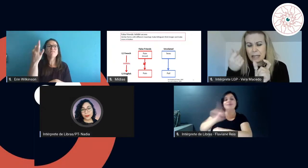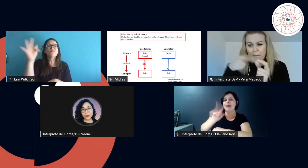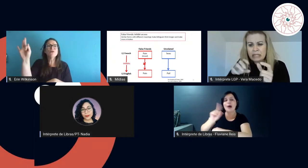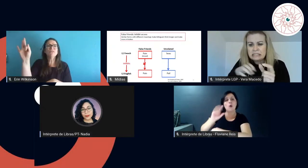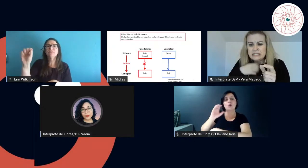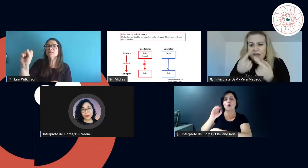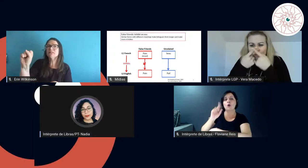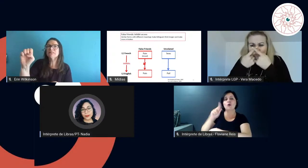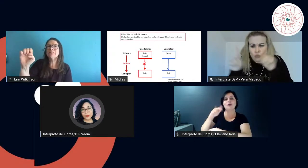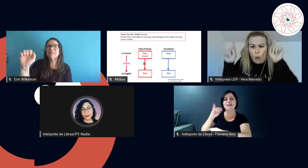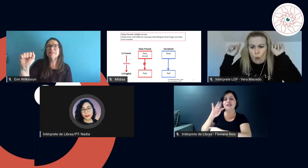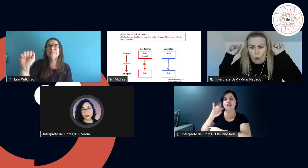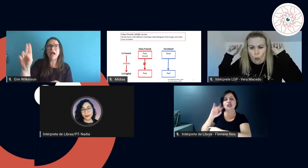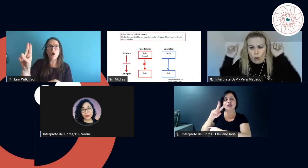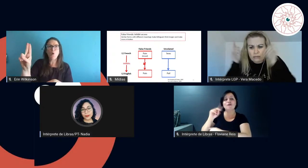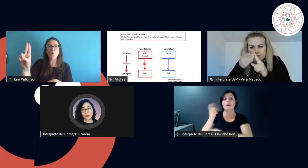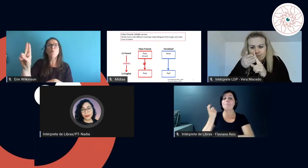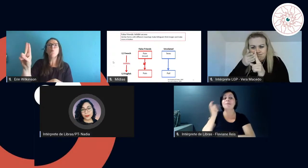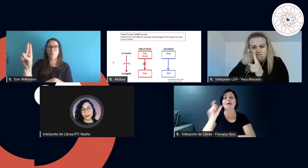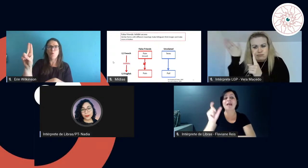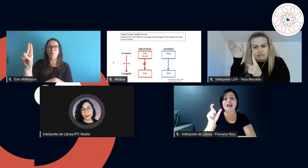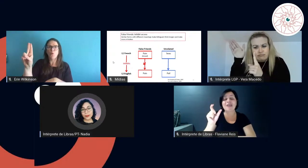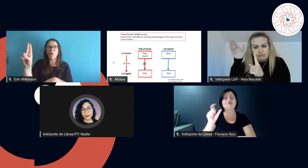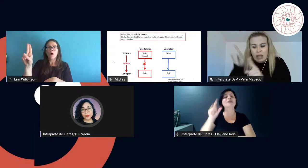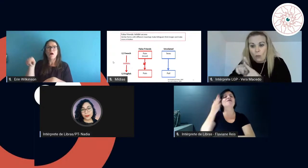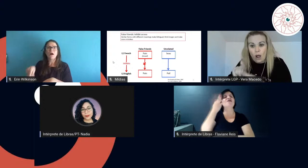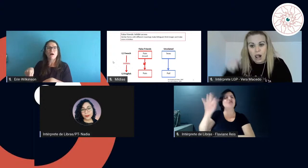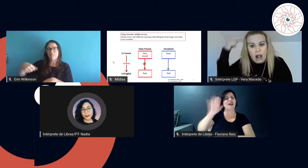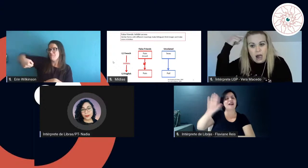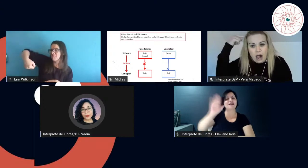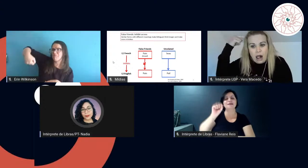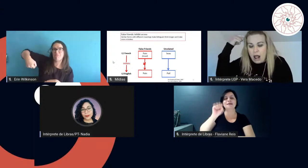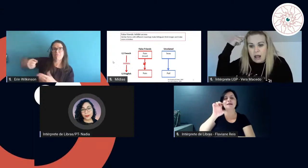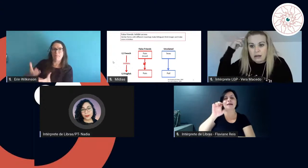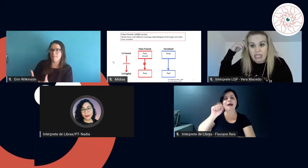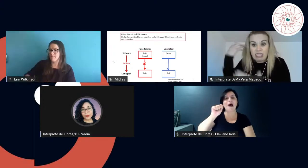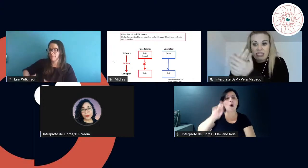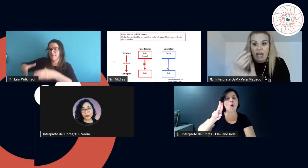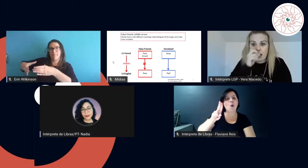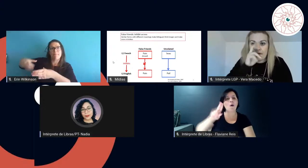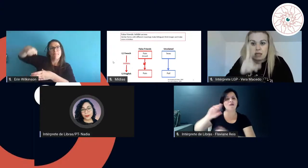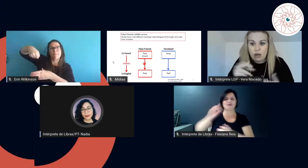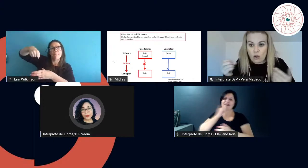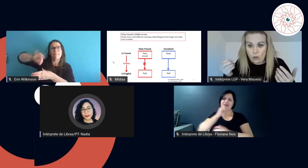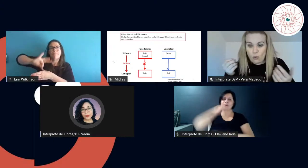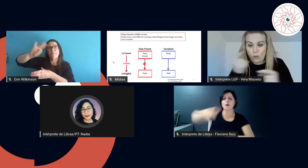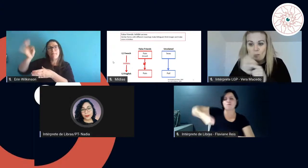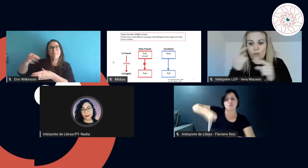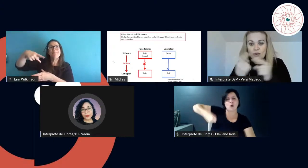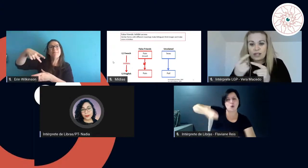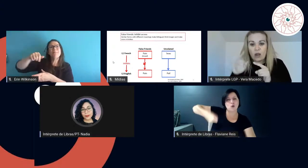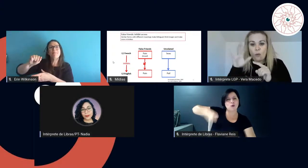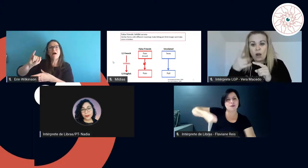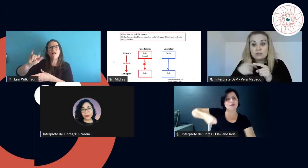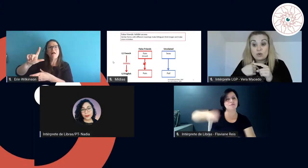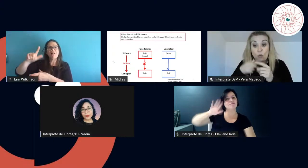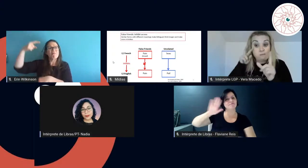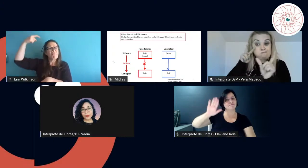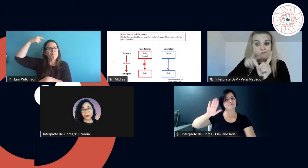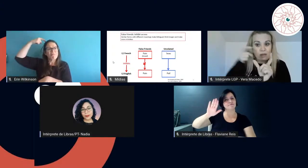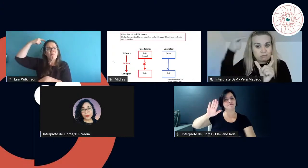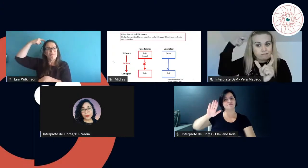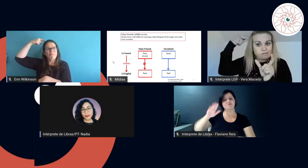sempre aquele termo vai ser ativado, coativado, de maneira apropriada.